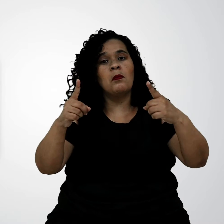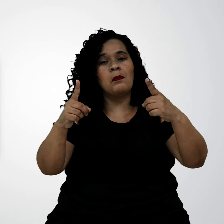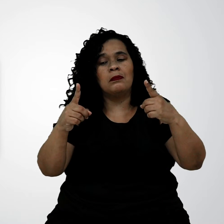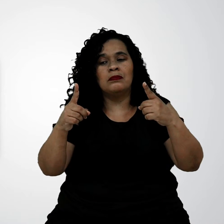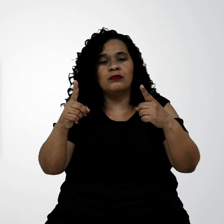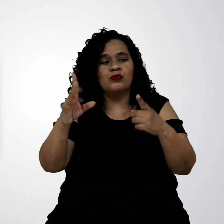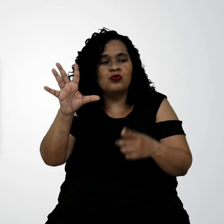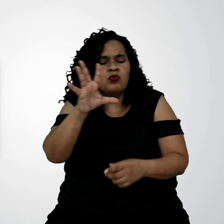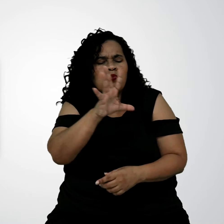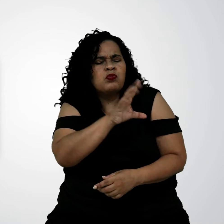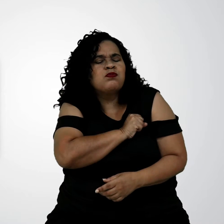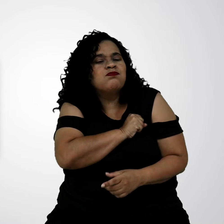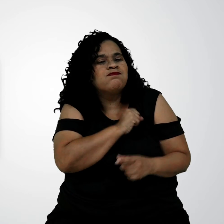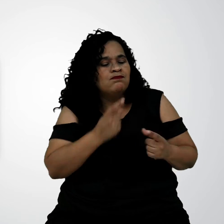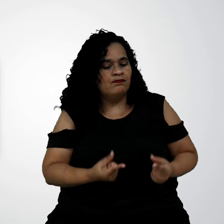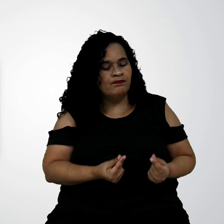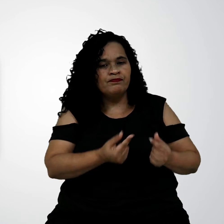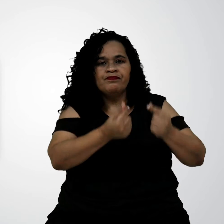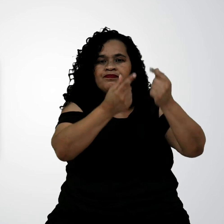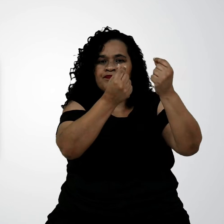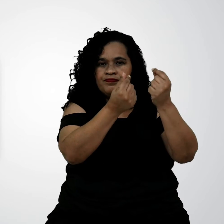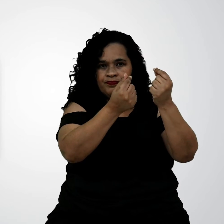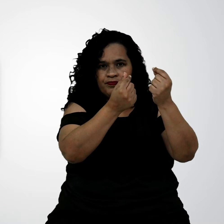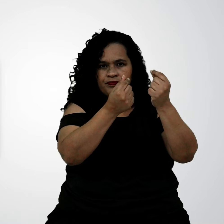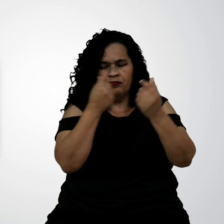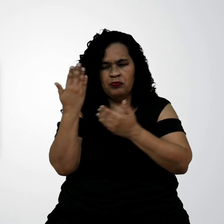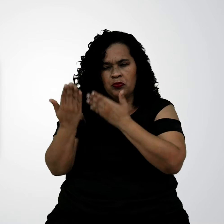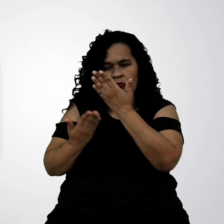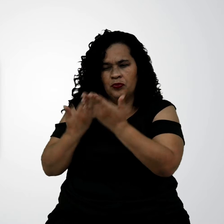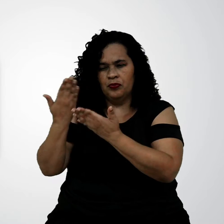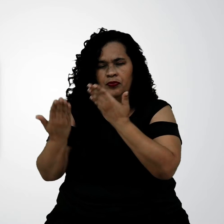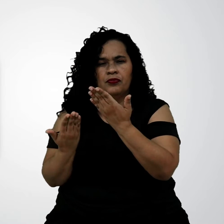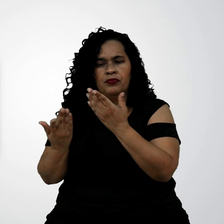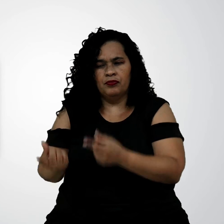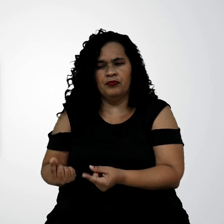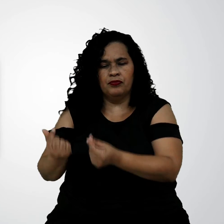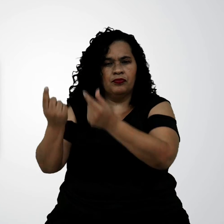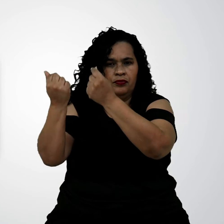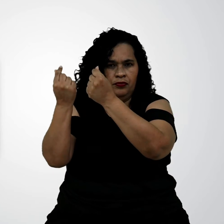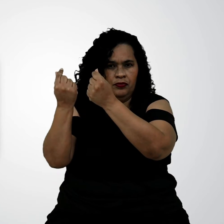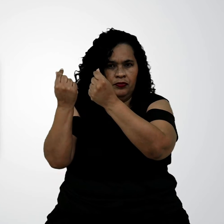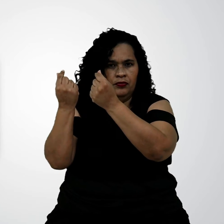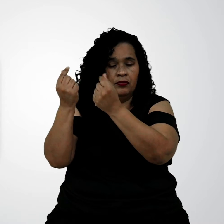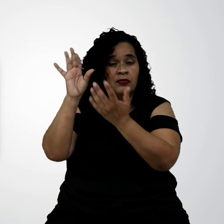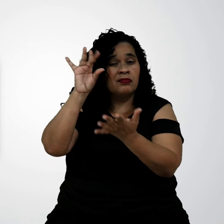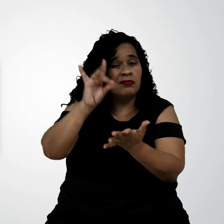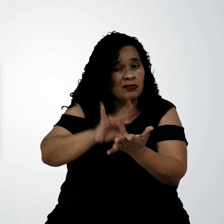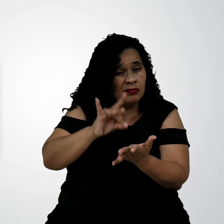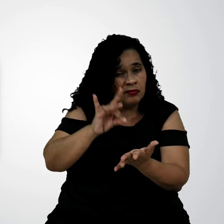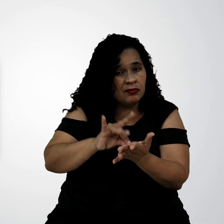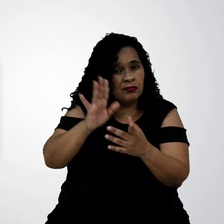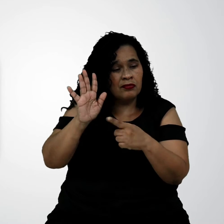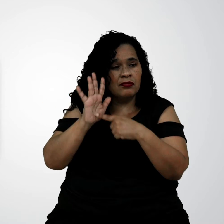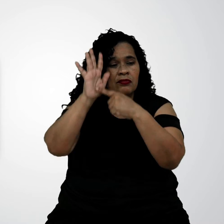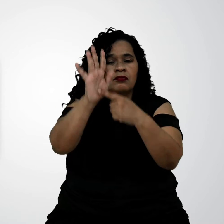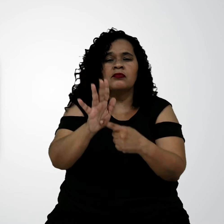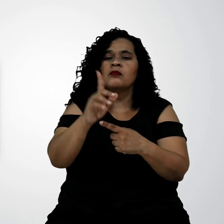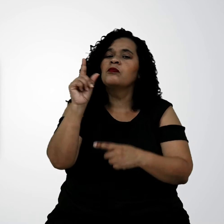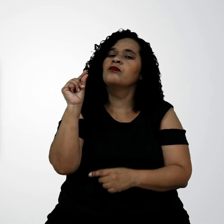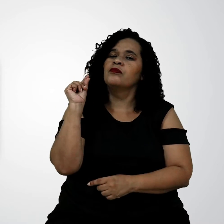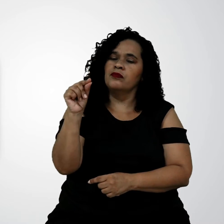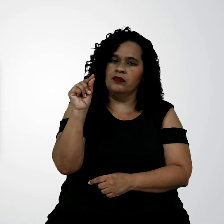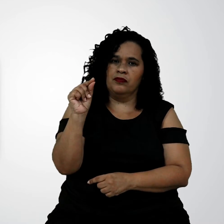O problema é você servir ao dinheiro. Mas o dinheiro, na verdade, é uma ferramenta para